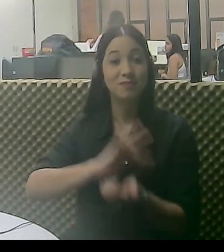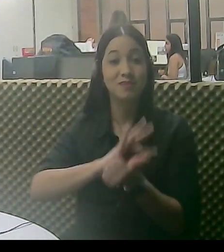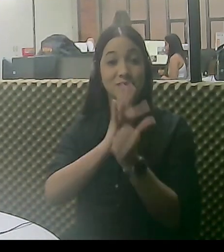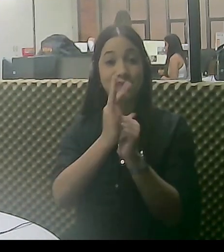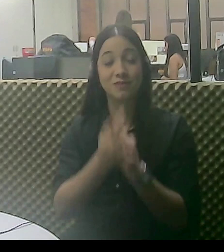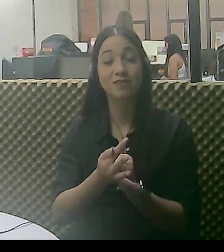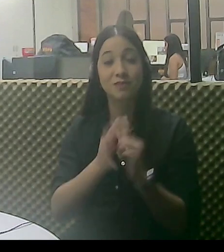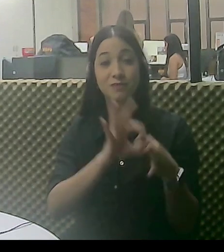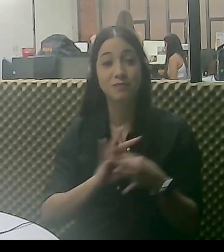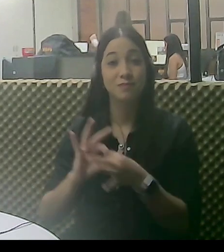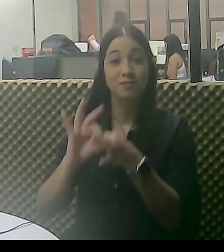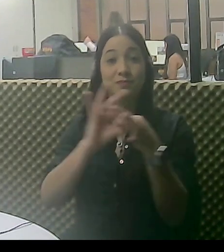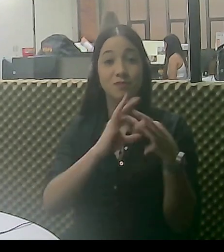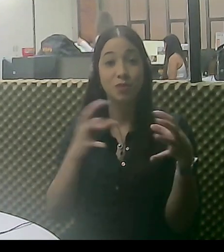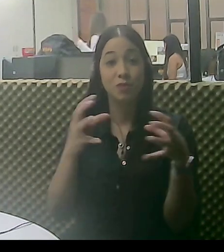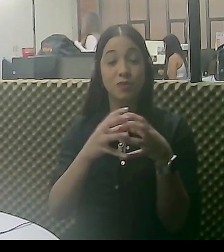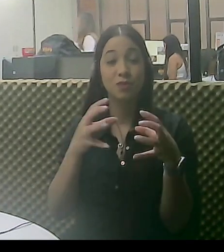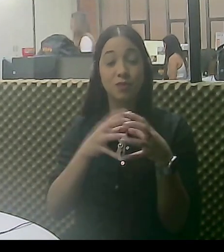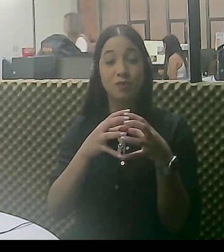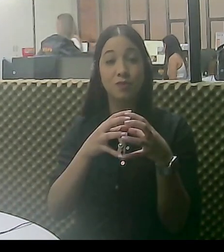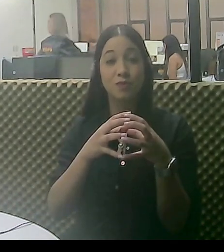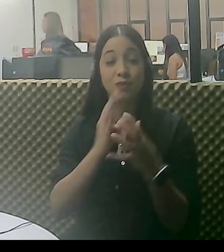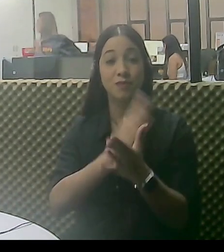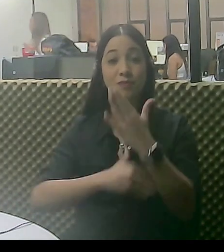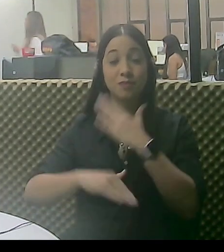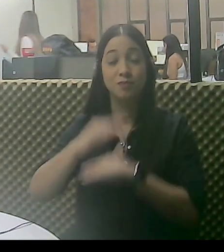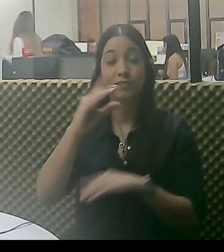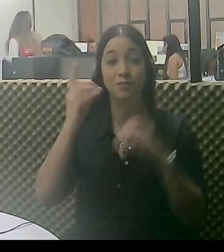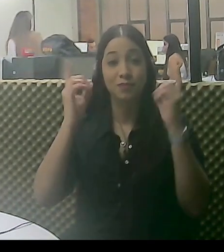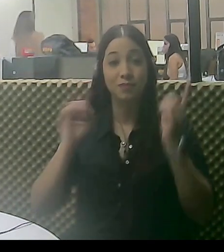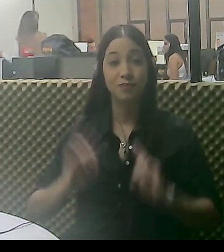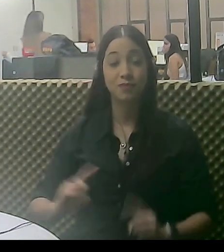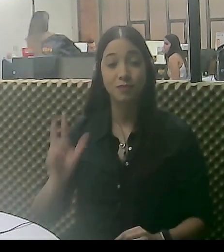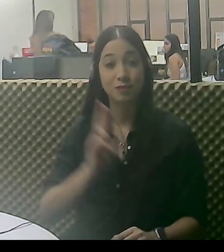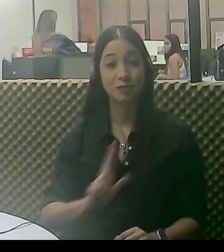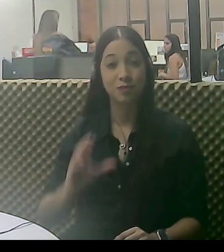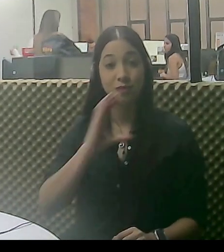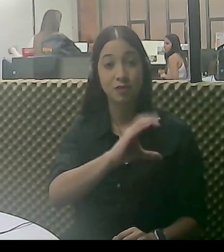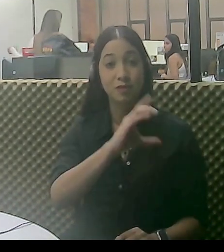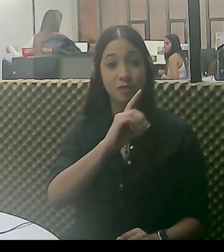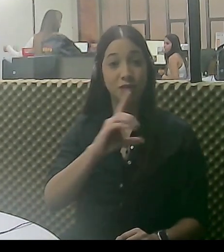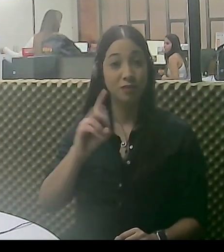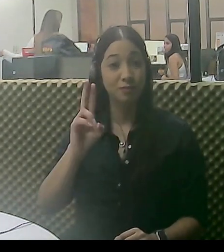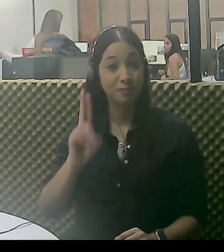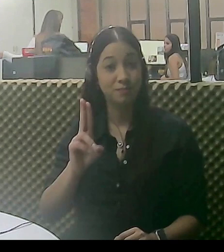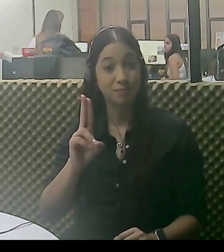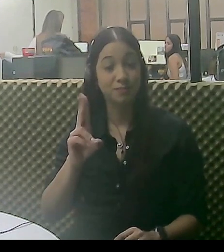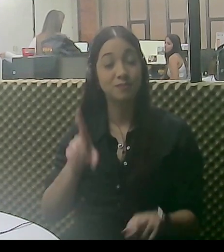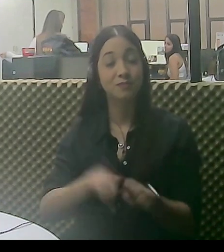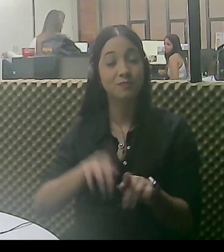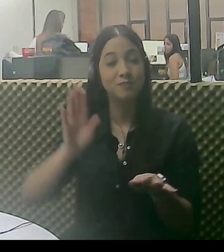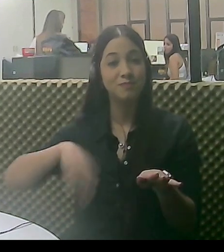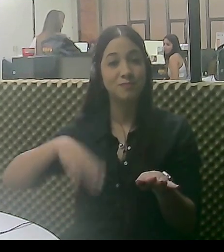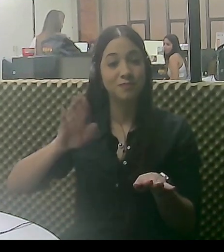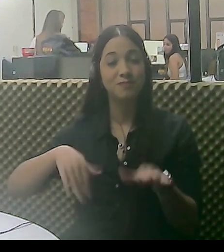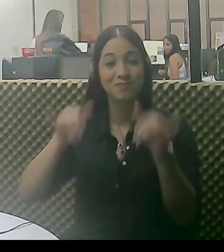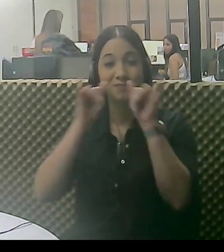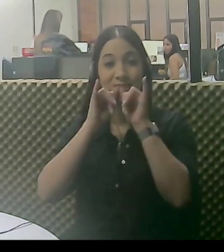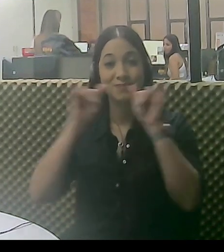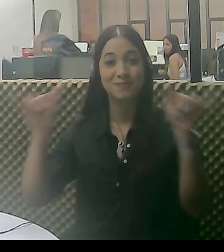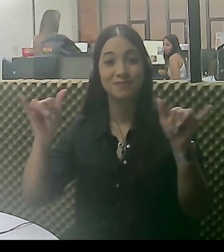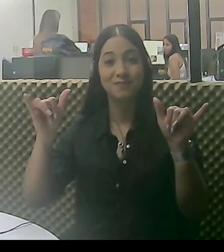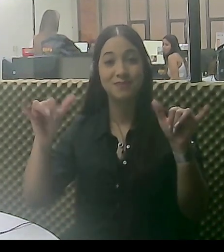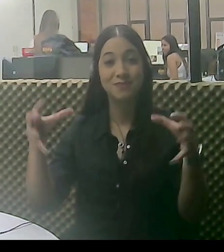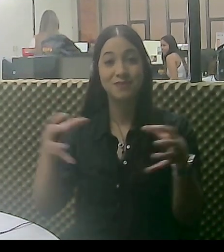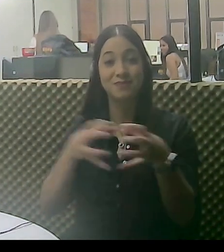FUTEL, em parceria com o Clube Desportivo para Deficientes de Uberlândia, CDDU e Praia Clube. O anúncio foi feito